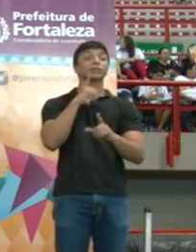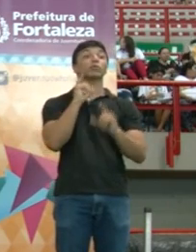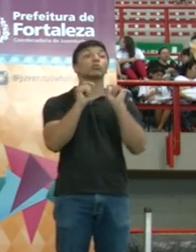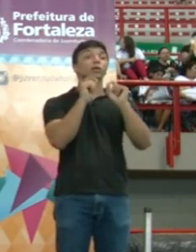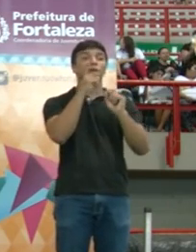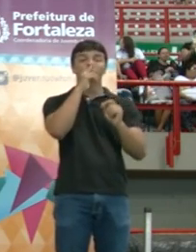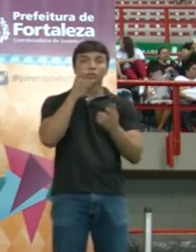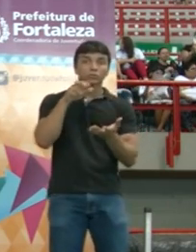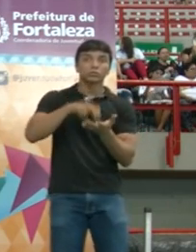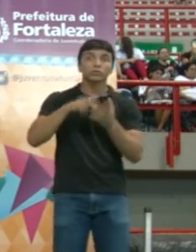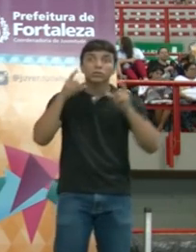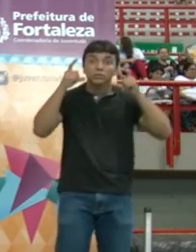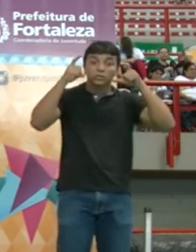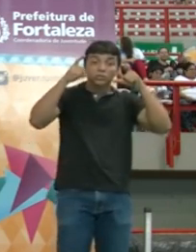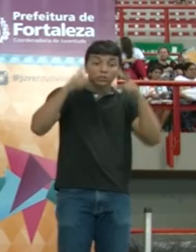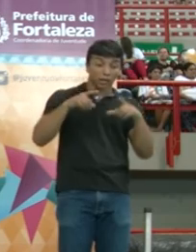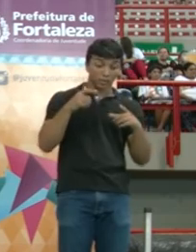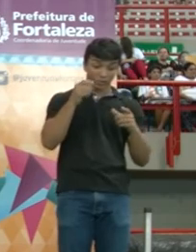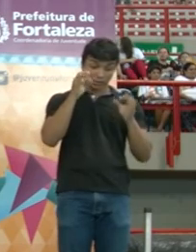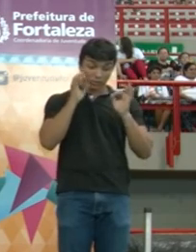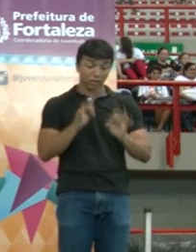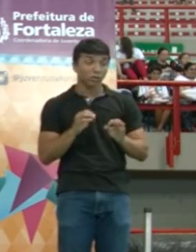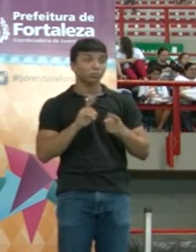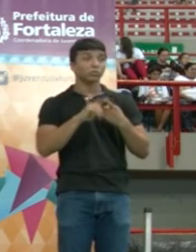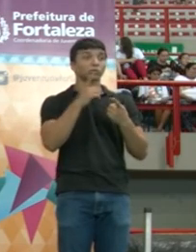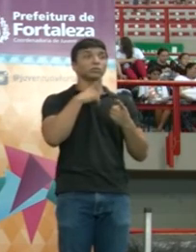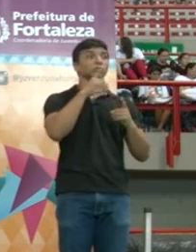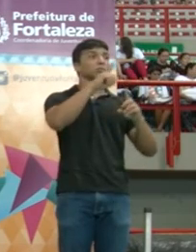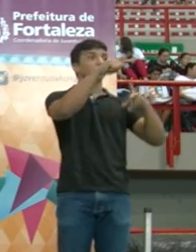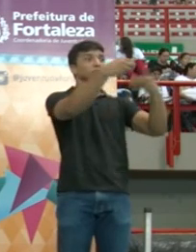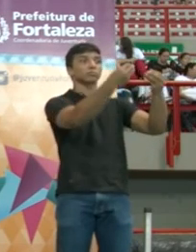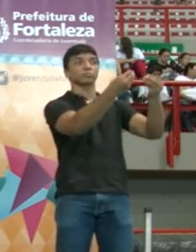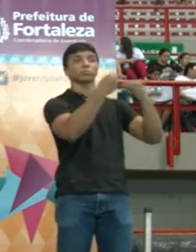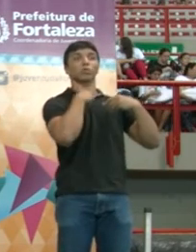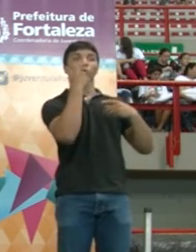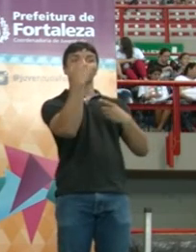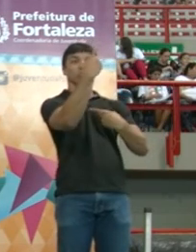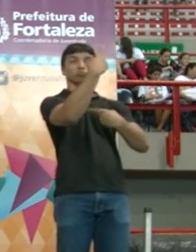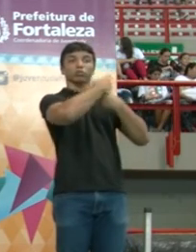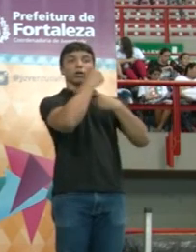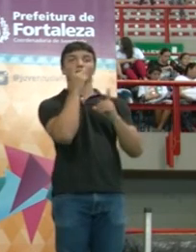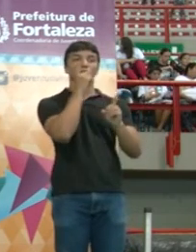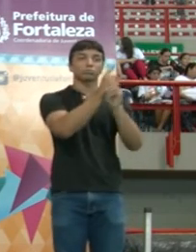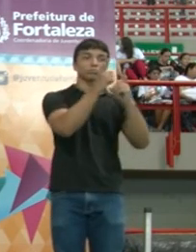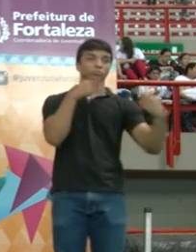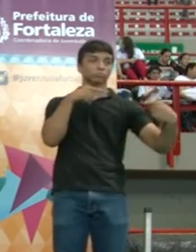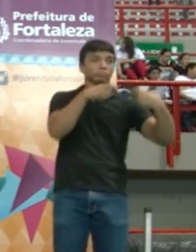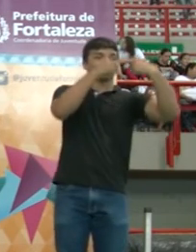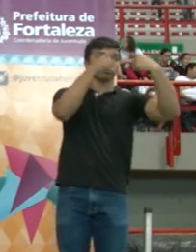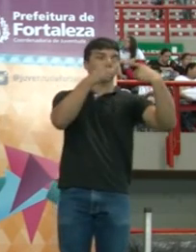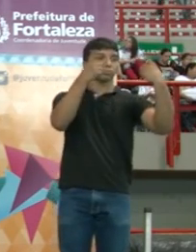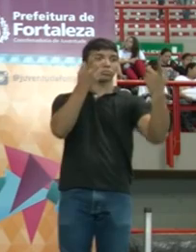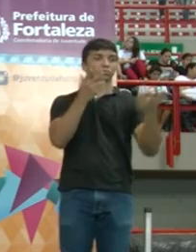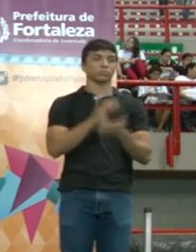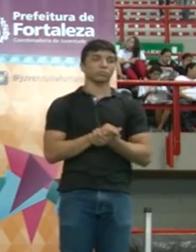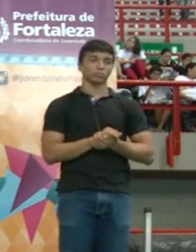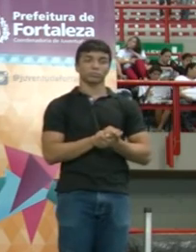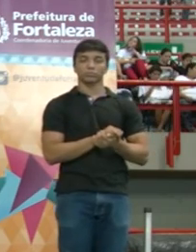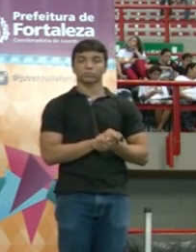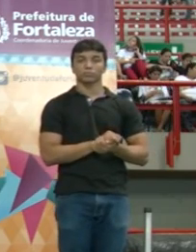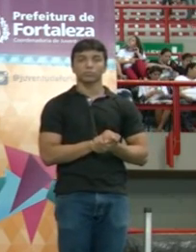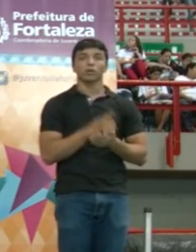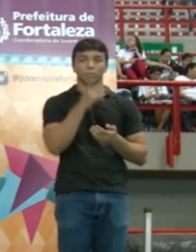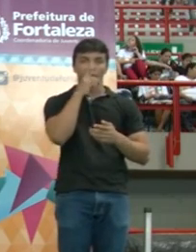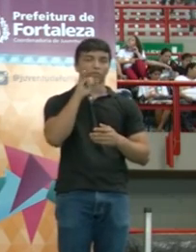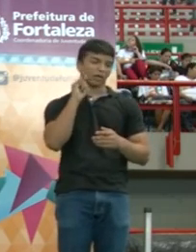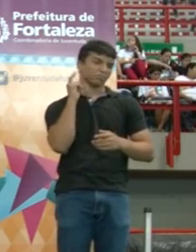no lugar e aquela oportunidade lhe encontrar. A sorte é a oportunidade de encontrar a pessoa preparada para aquilo.